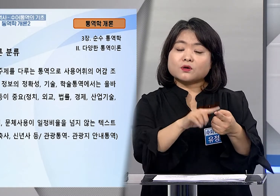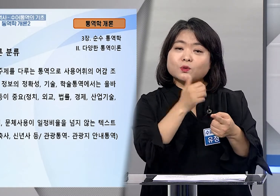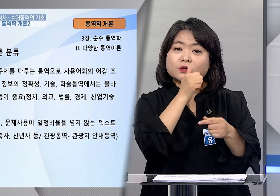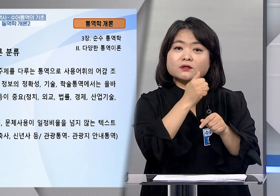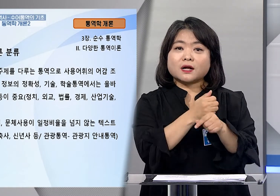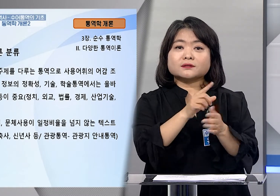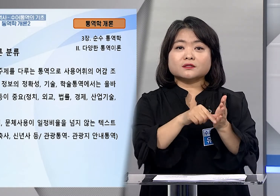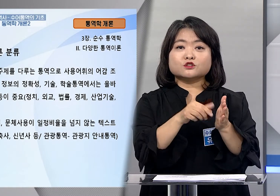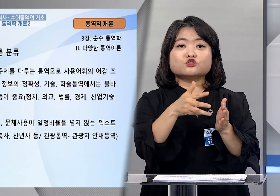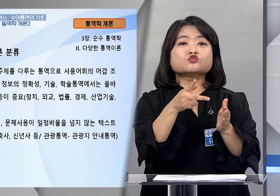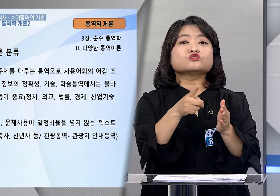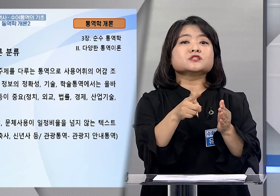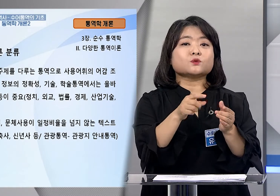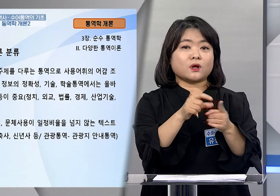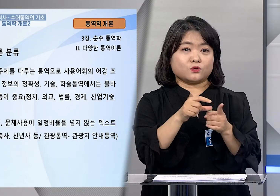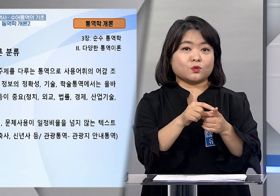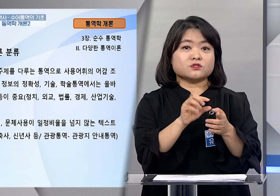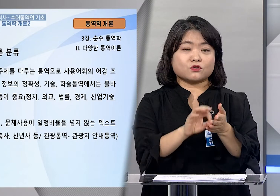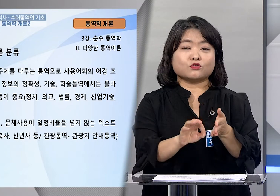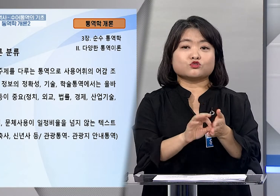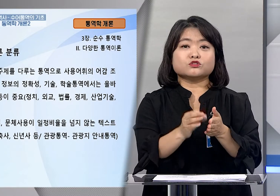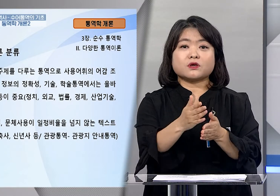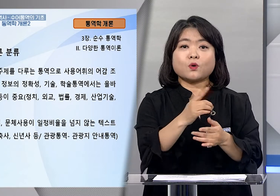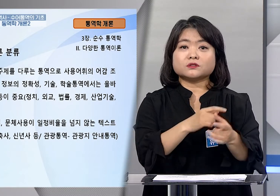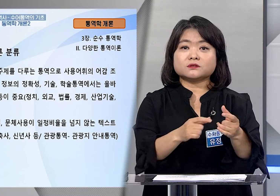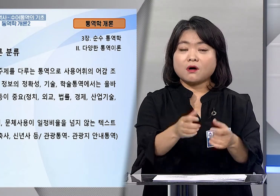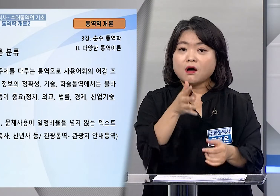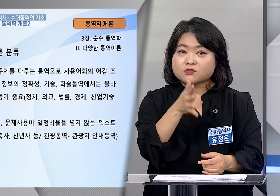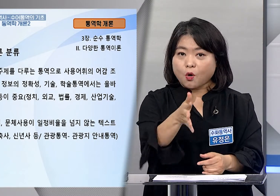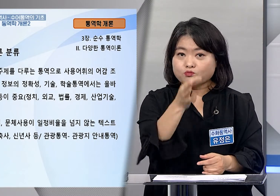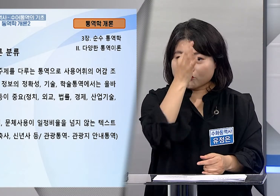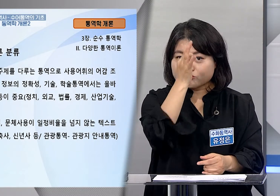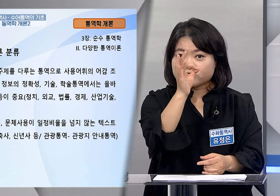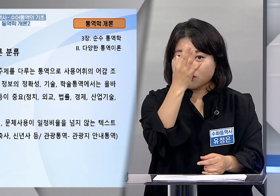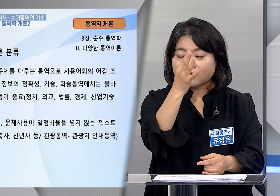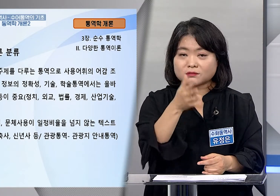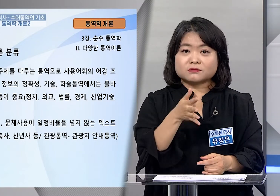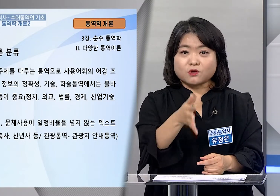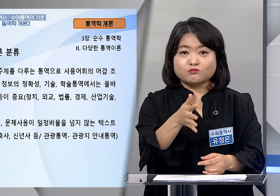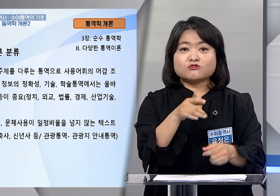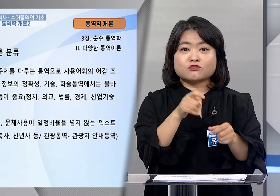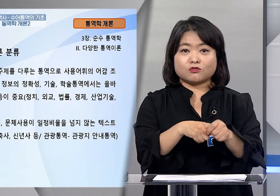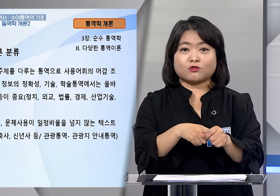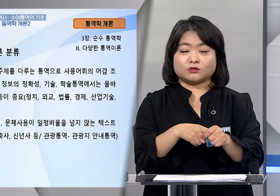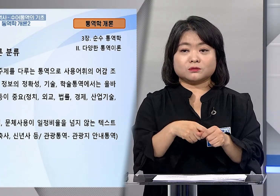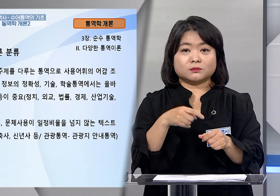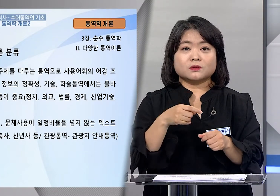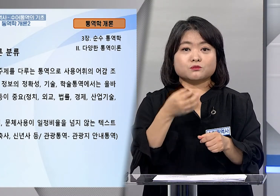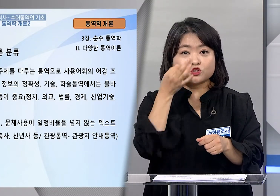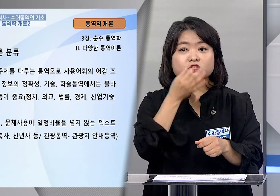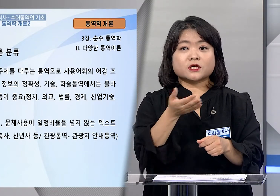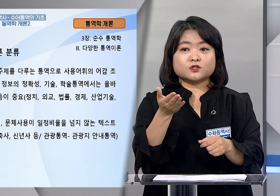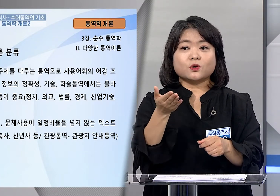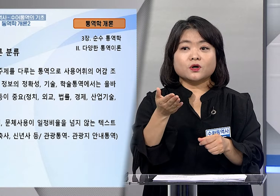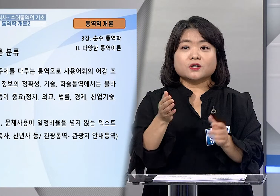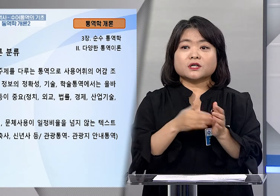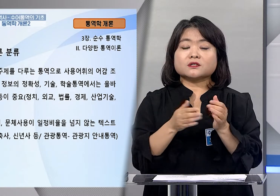통역을 할 때는 추수 지도라는 용어를 써주는 게 훨씬 더 전문적으로 비춰지겠죠. 그래서